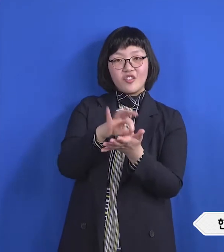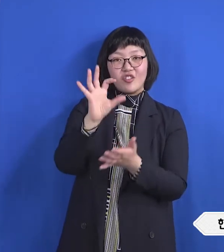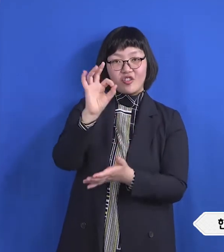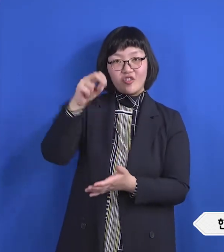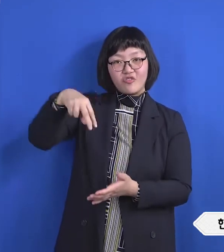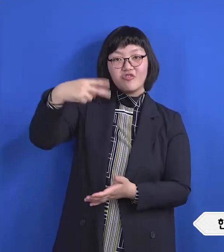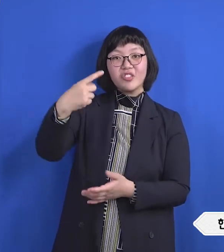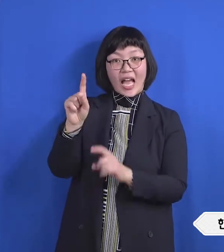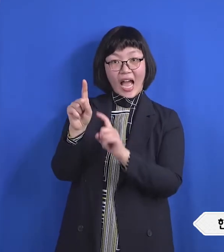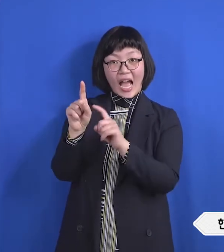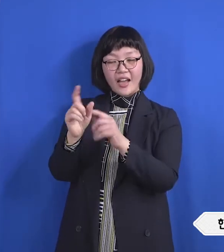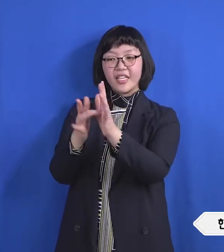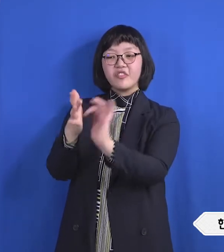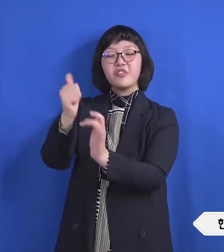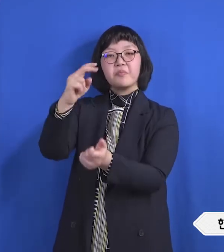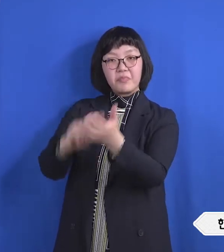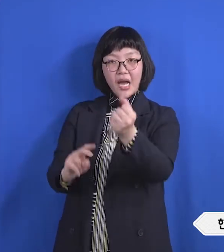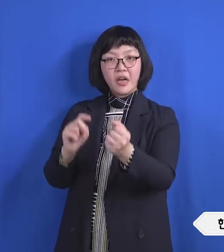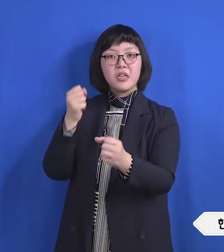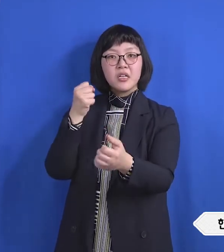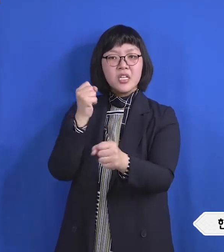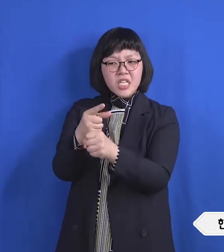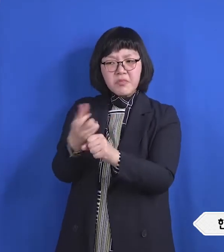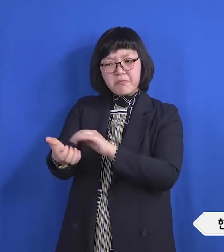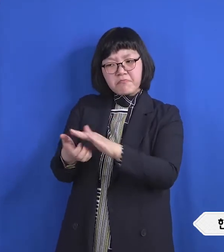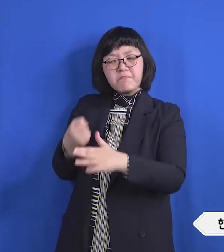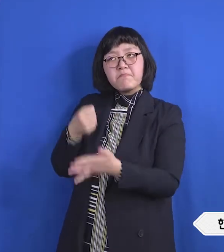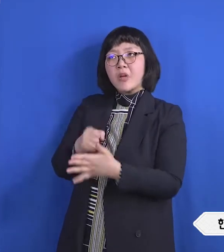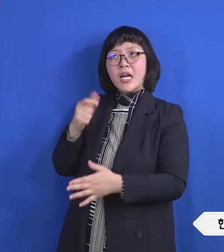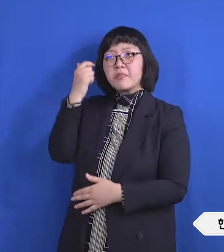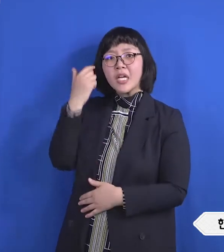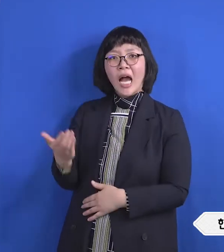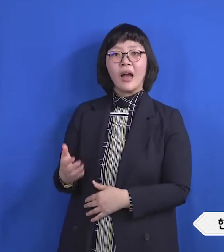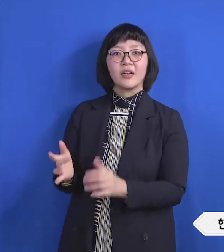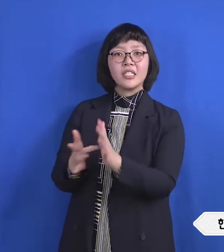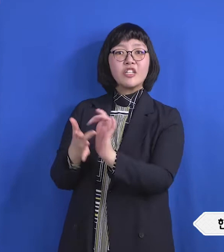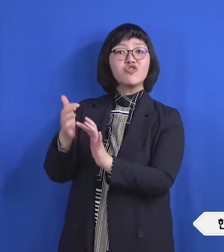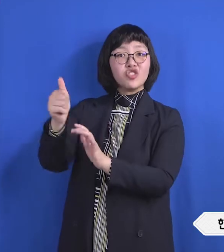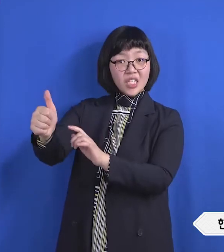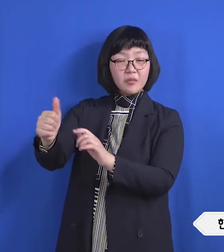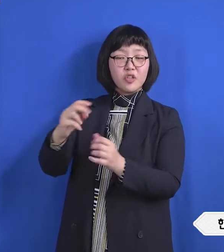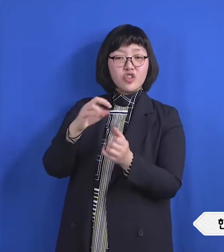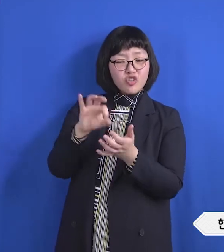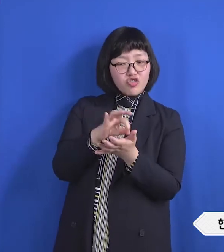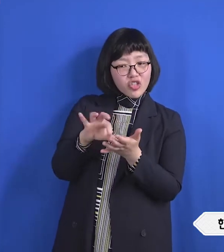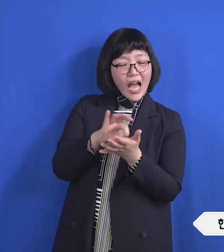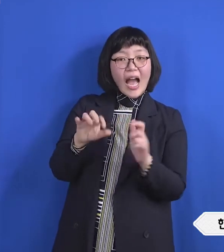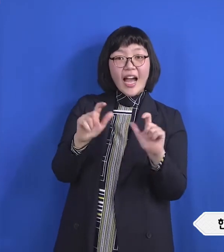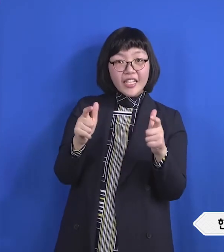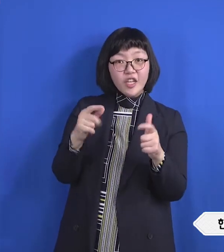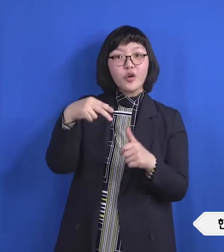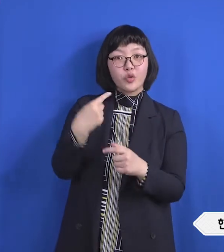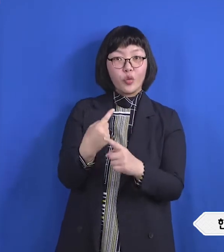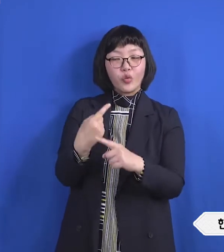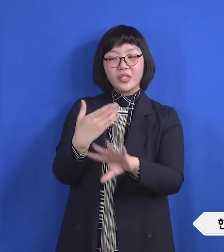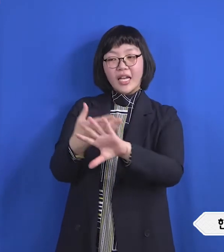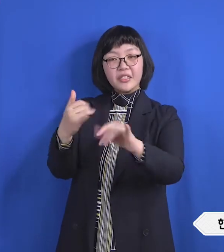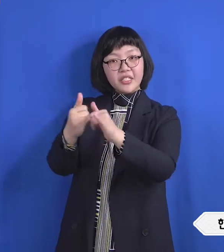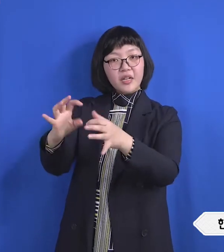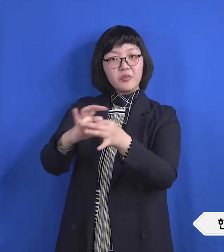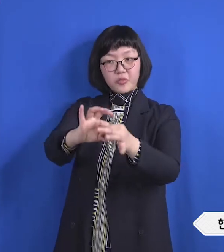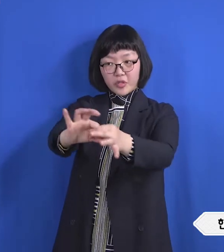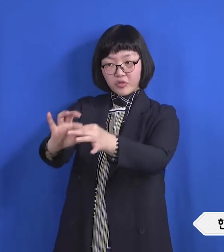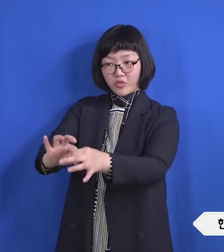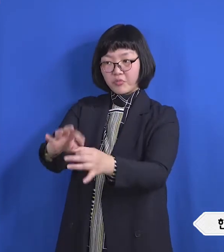거 아닙니까? 예수님은 어차피 누군가에 의해서 배신을 받아야 되는데 거기에 가룟 유다가 딱 점 찍힌 것